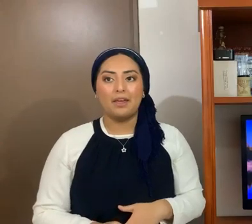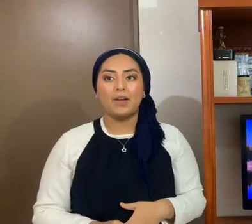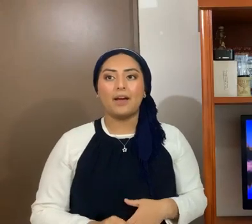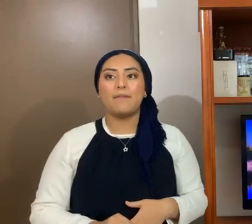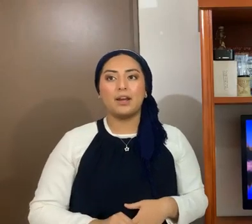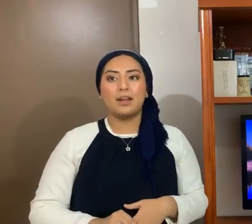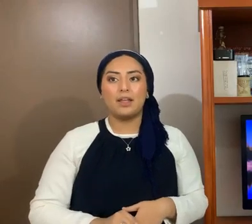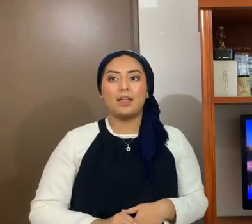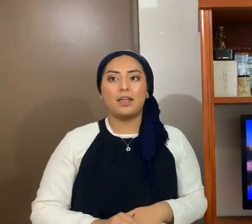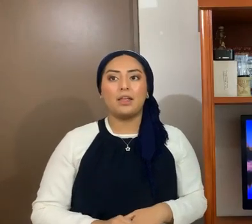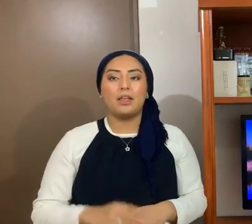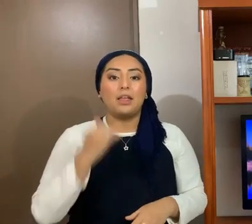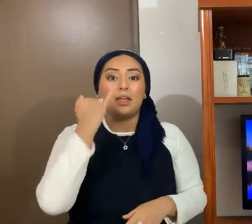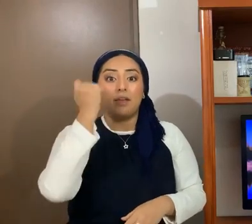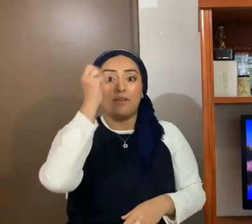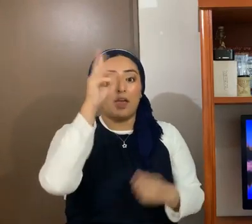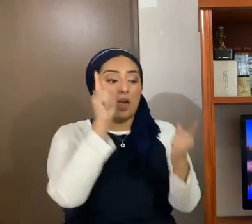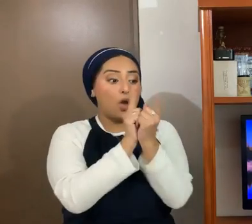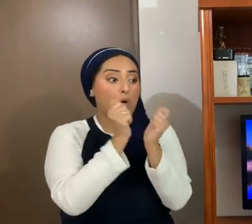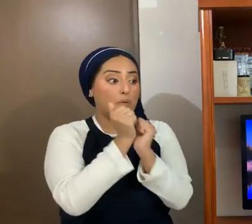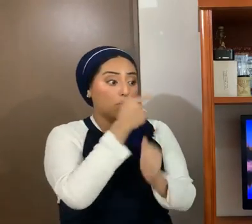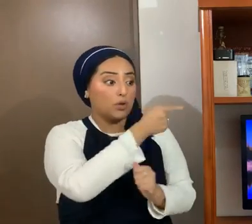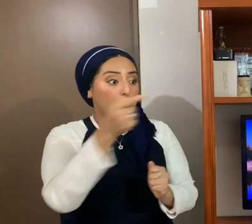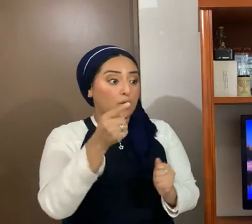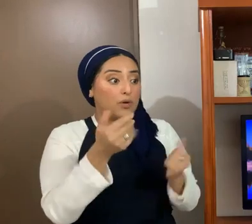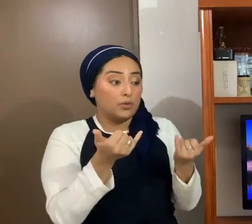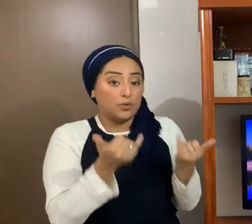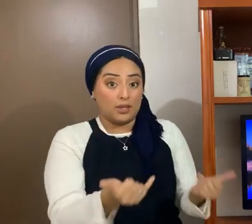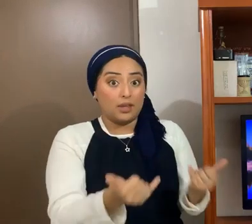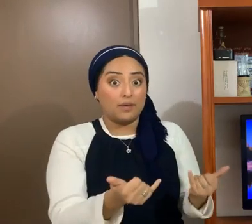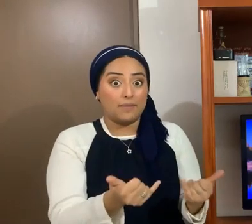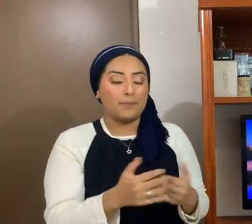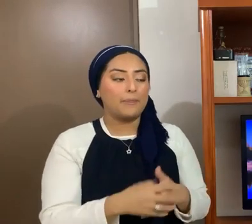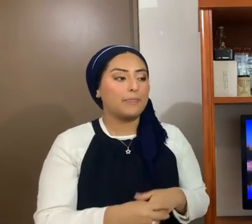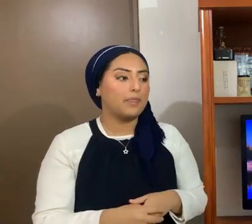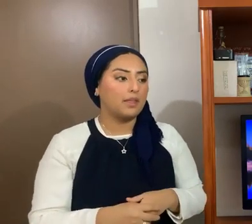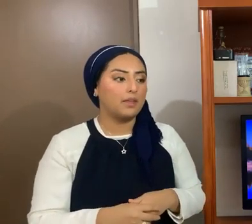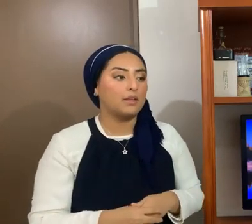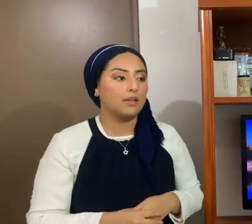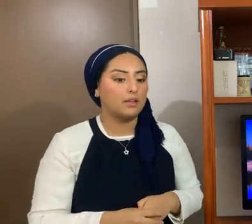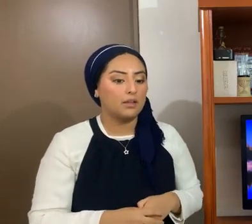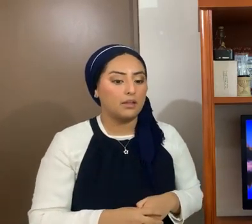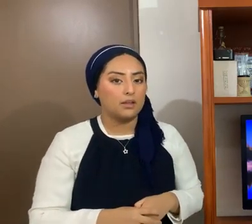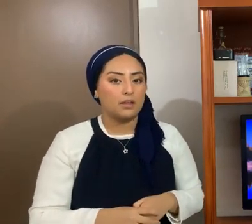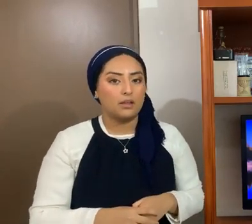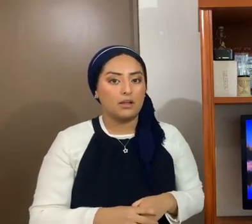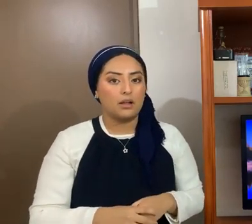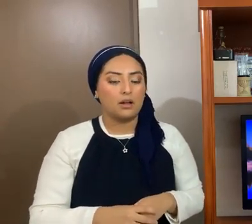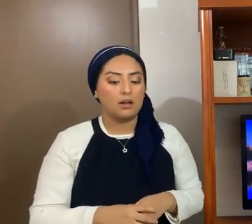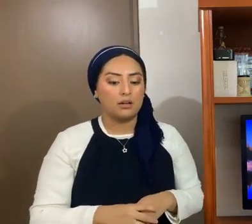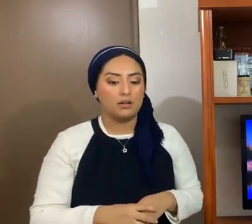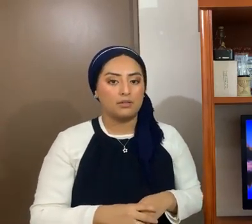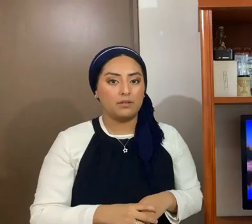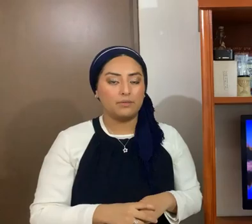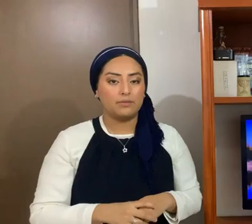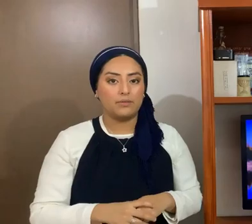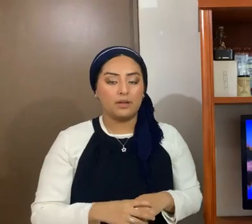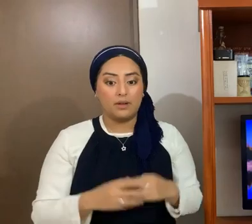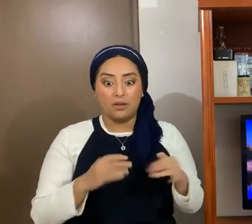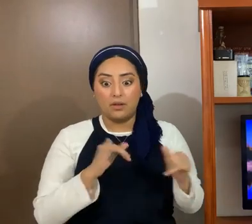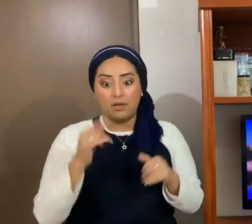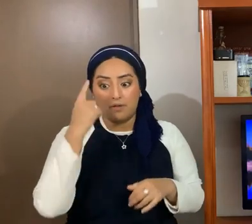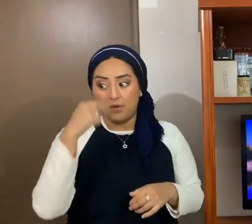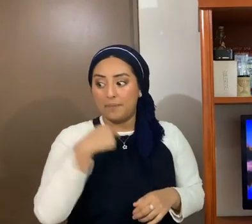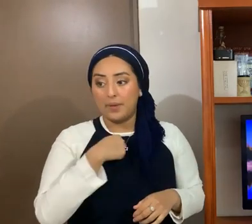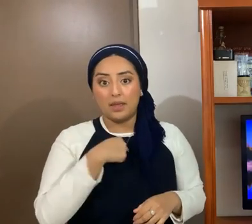si Yahshua te visitara hoy, si Yahshua me visitara hoy, que todo no nada más es para allá, también es para mí, yo también me lo